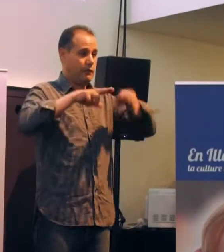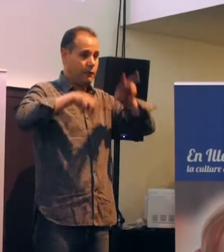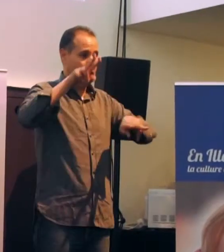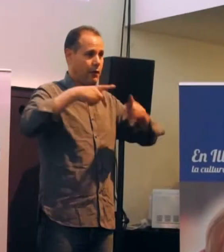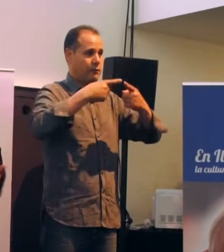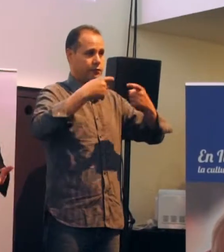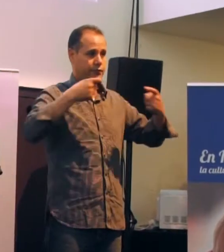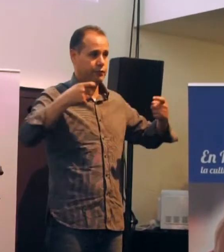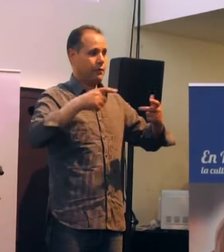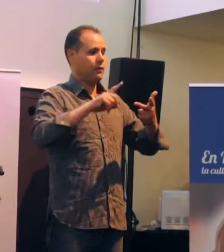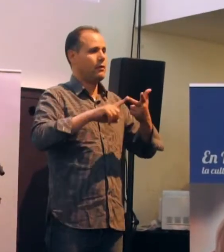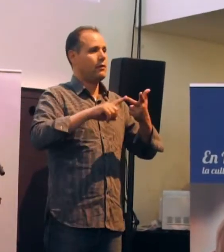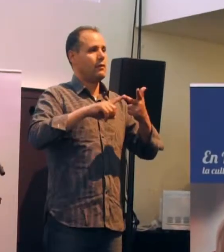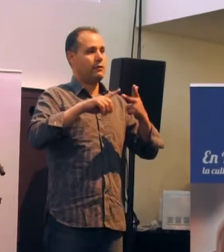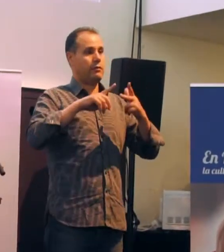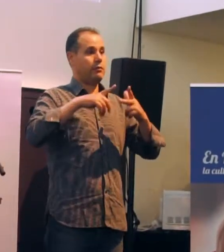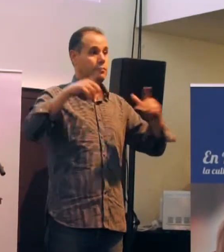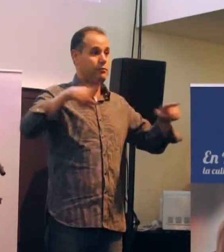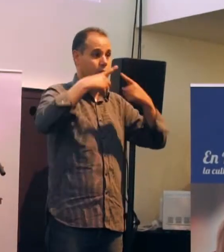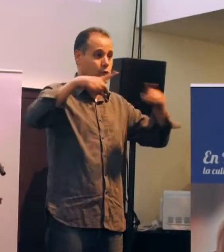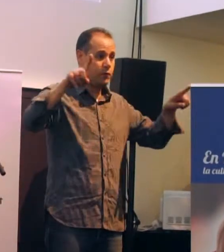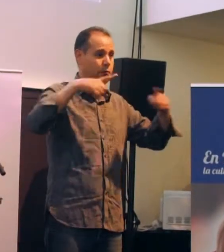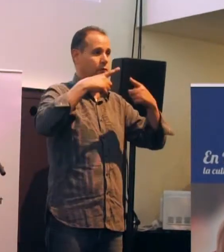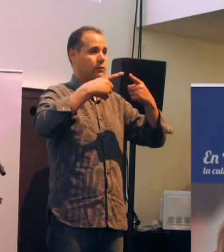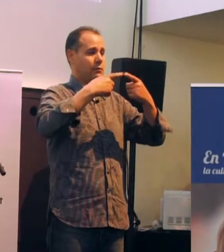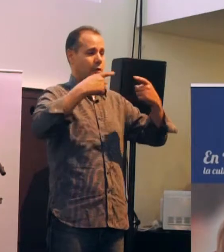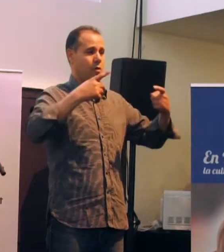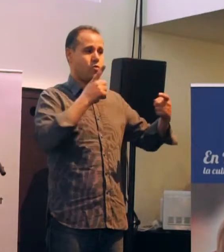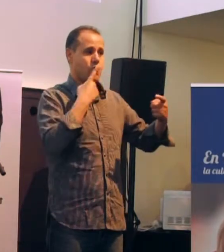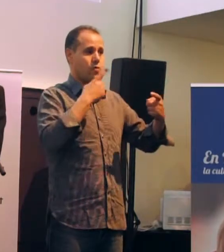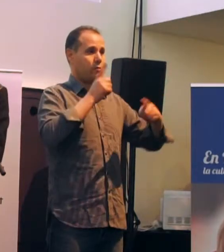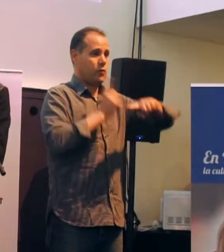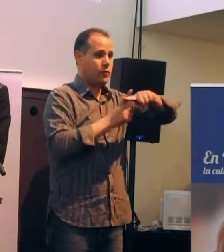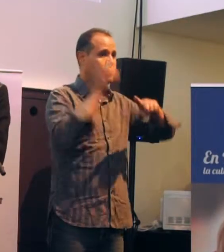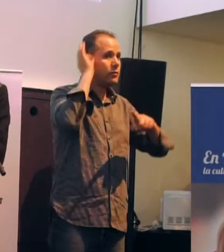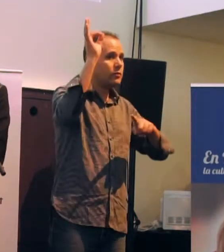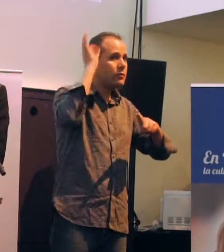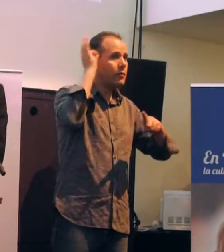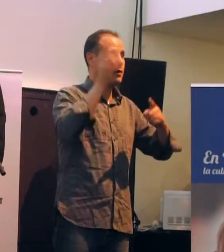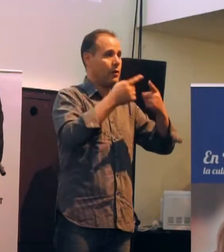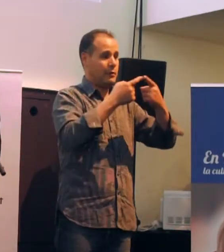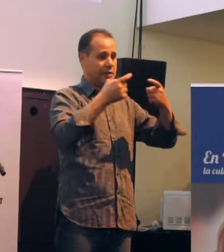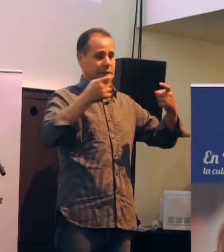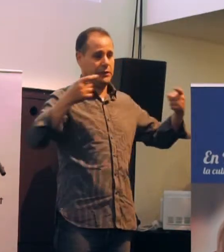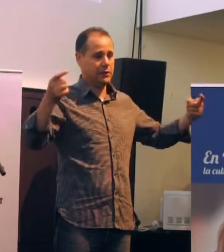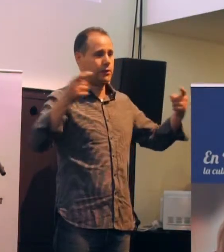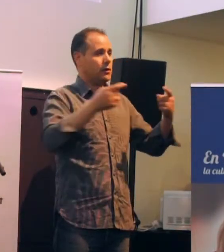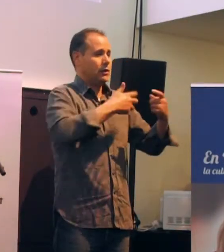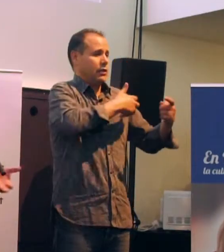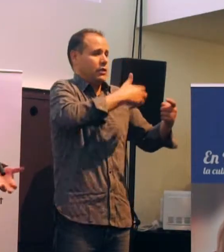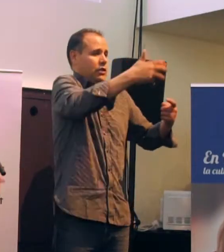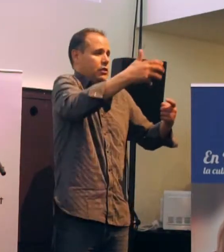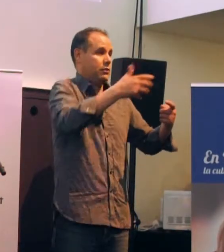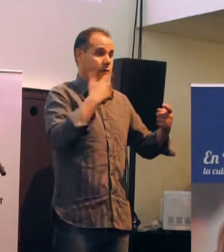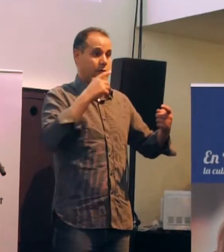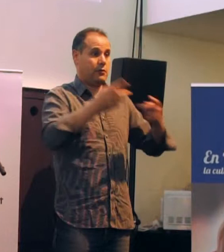sont faites, par les univers musicaux qui sont créés et sonores autour effectivement de chacune des productions, on